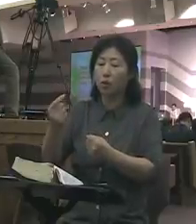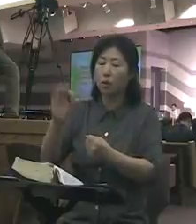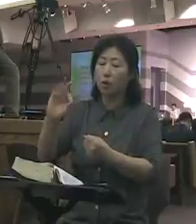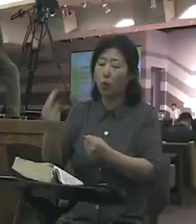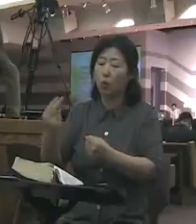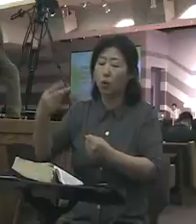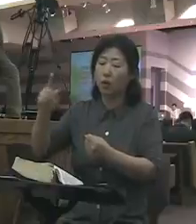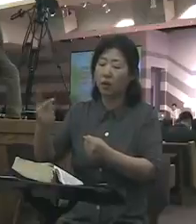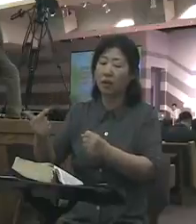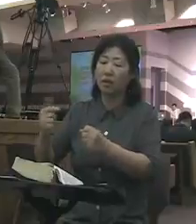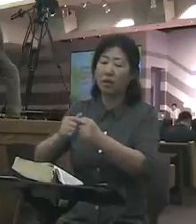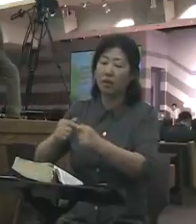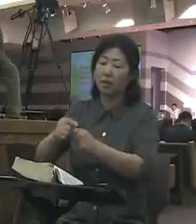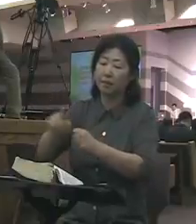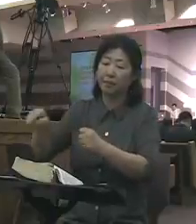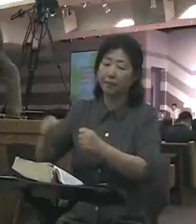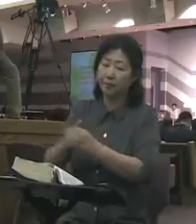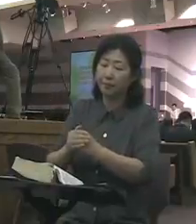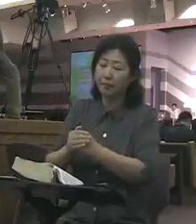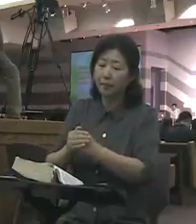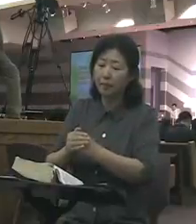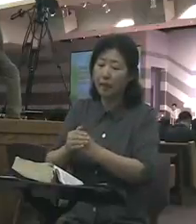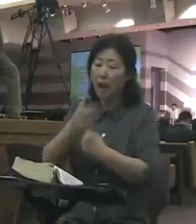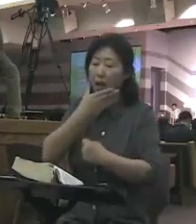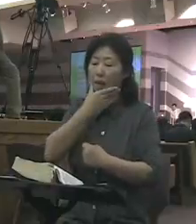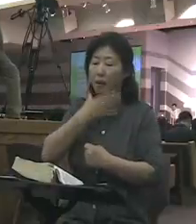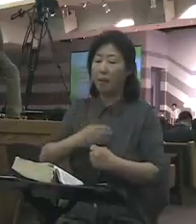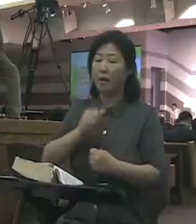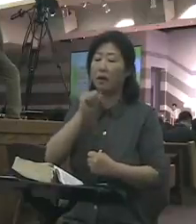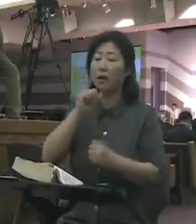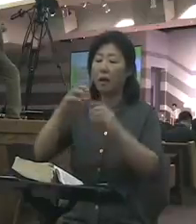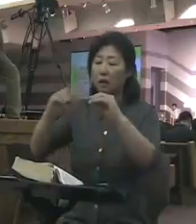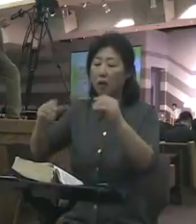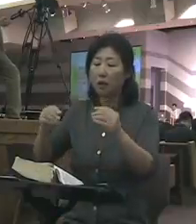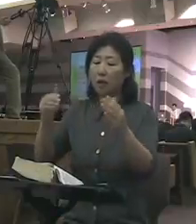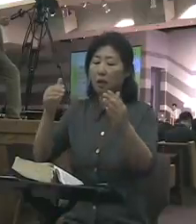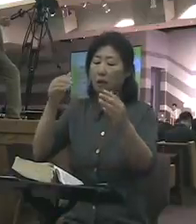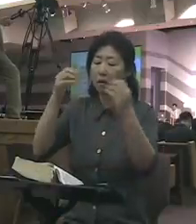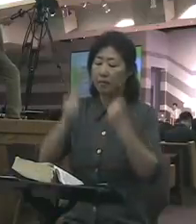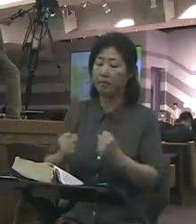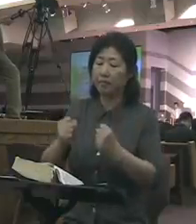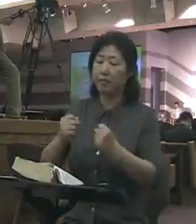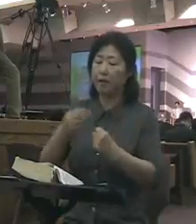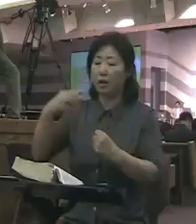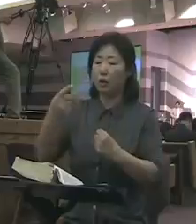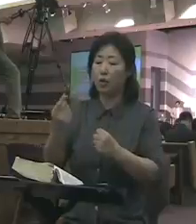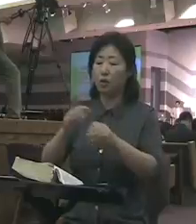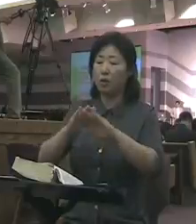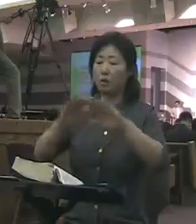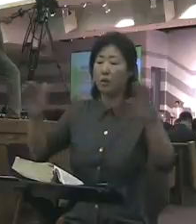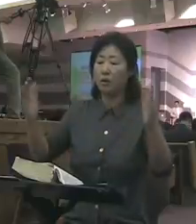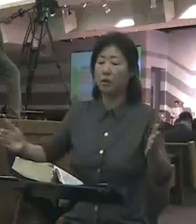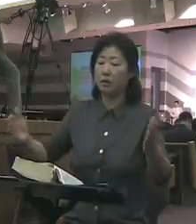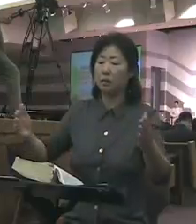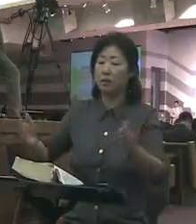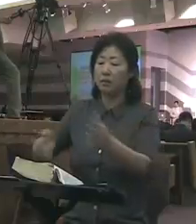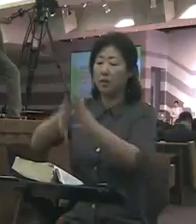옮기니 그들이 서로 떠난지라. 아브라함은 가나안 땅에 거하였고 롯은 평지 성읍들에 머무르며 그